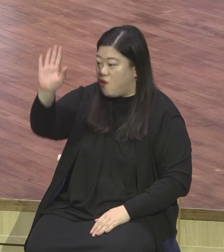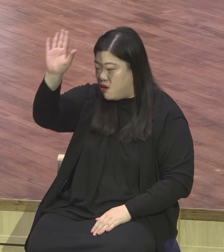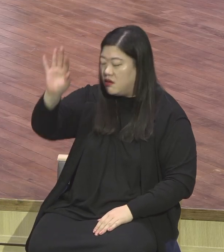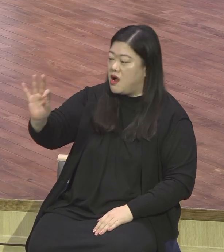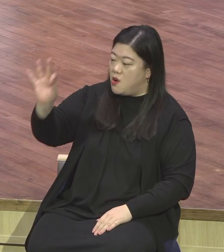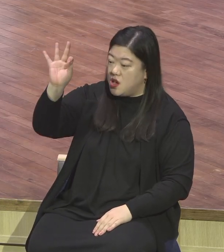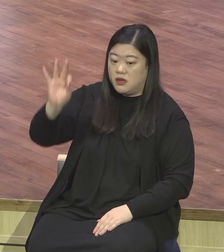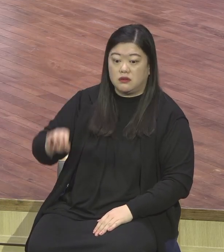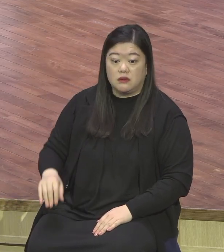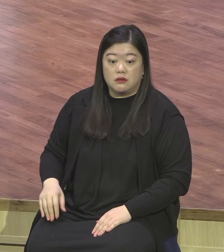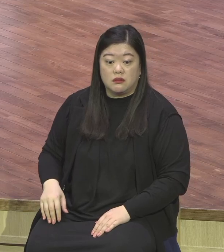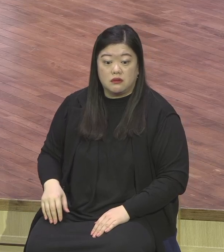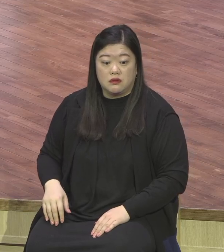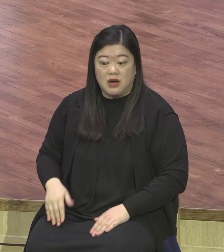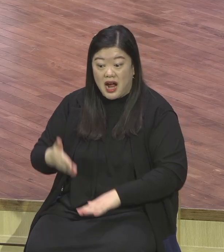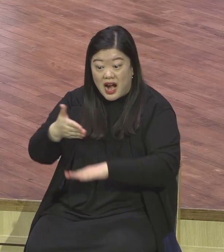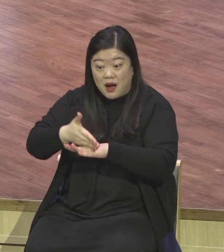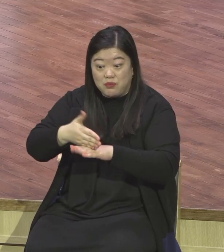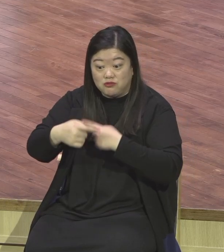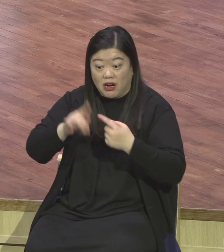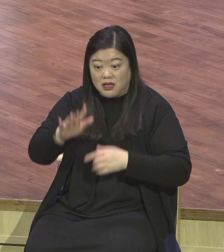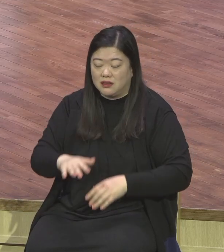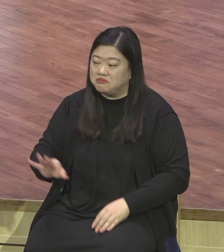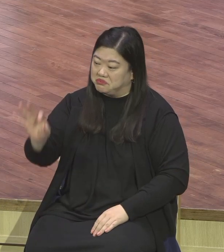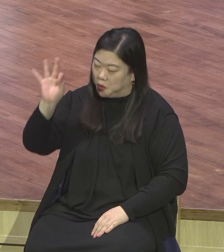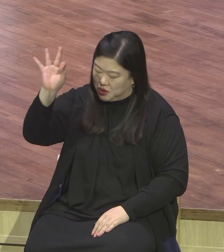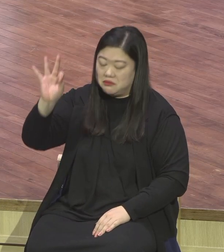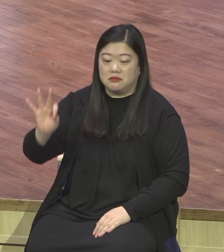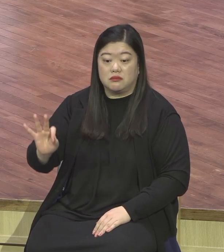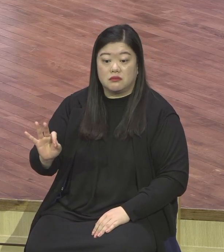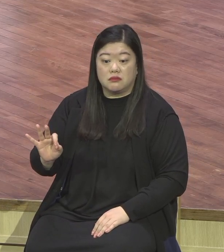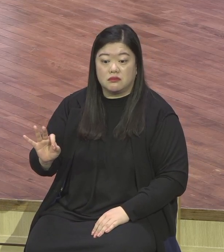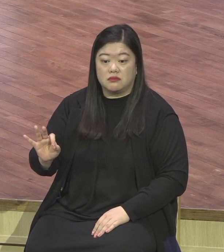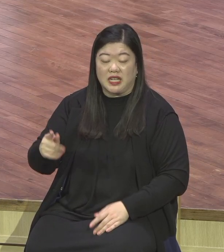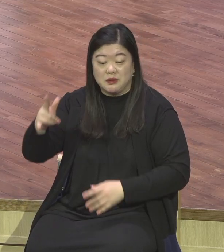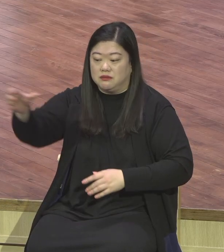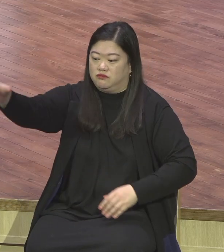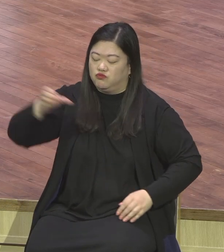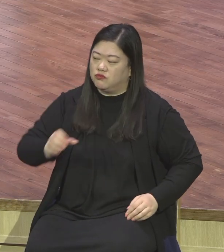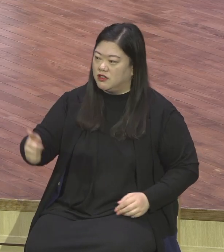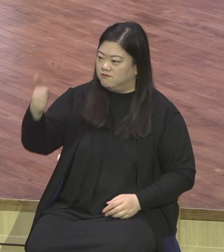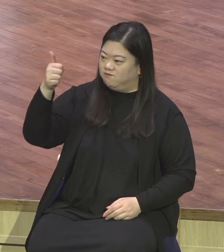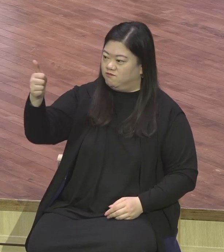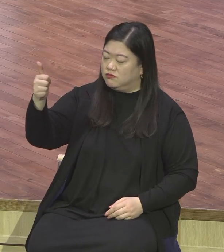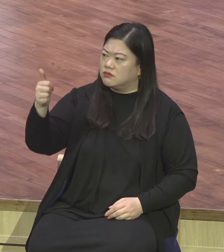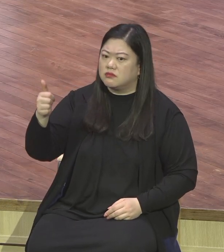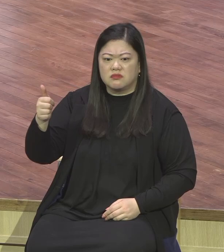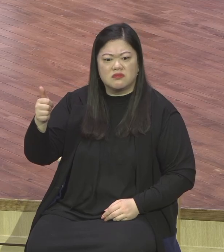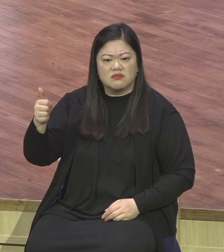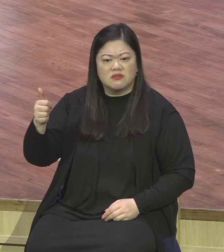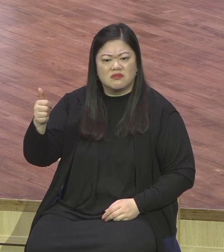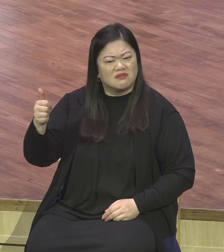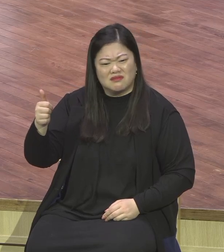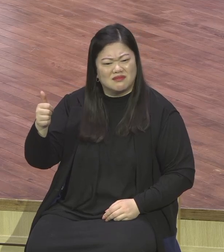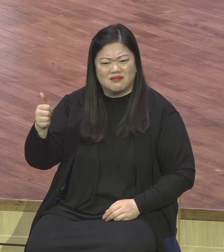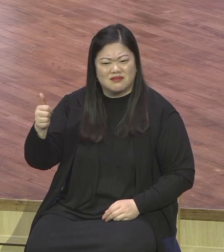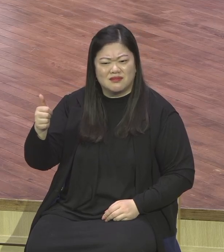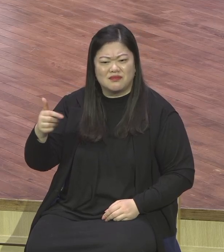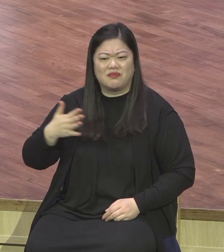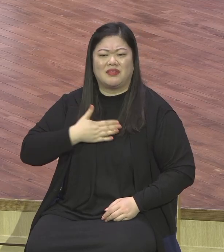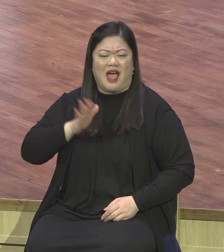당연한 거 뭐 이렇게 생각한단 말이에요 그러니까 이게 안 입으로 계속 오늘부터 우리 저도 갱신할게요